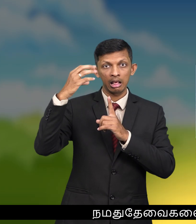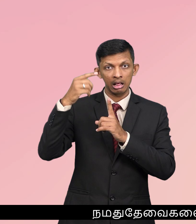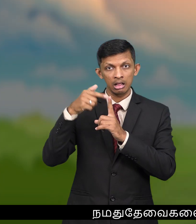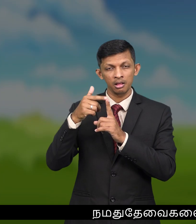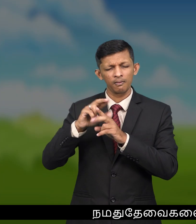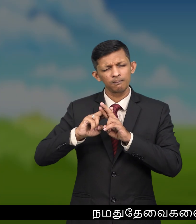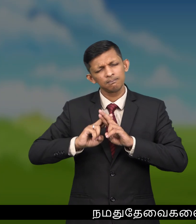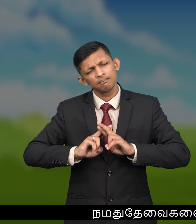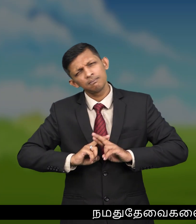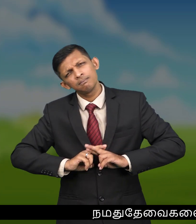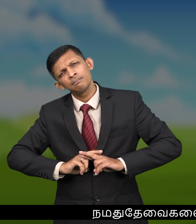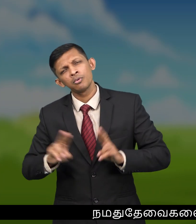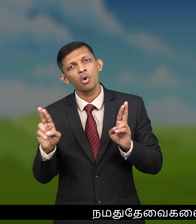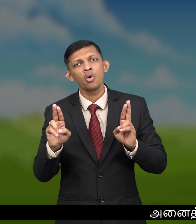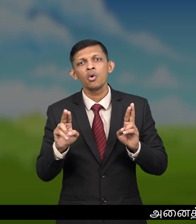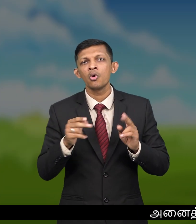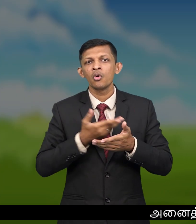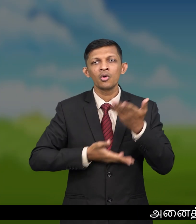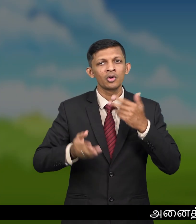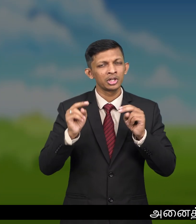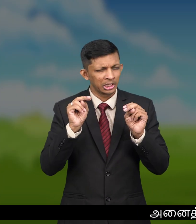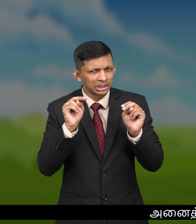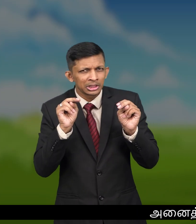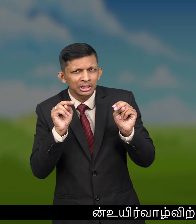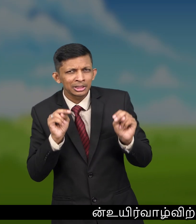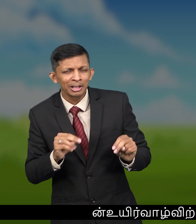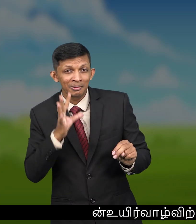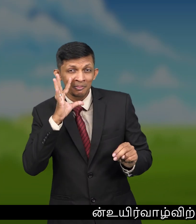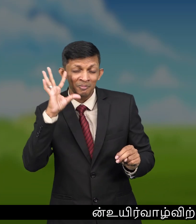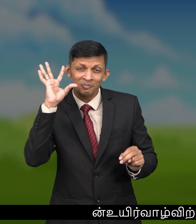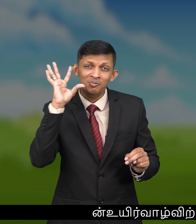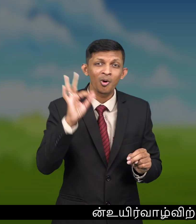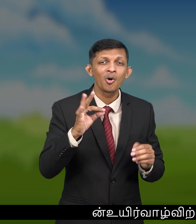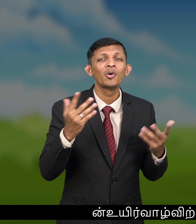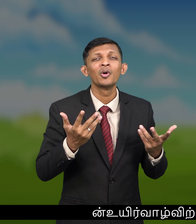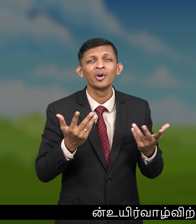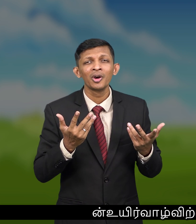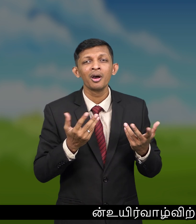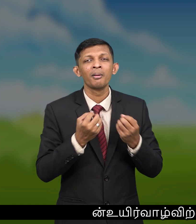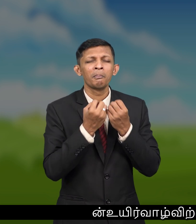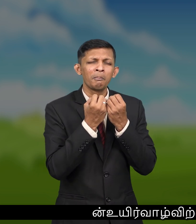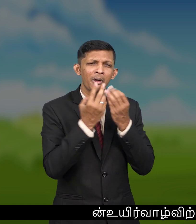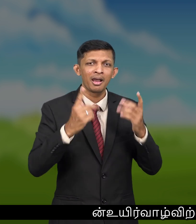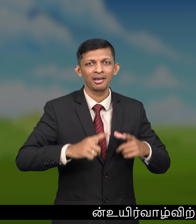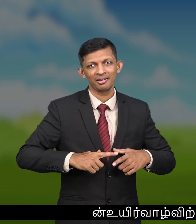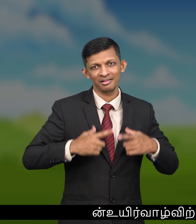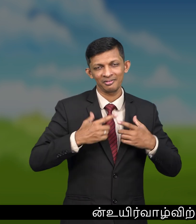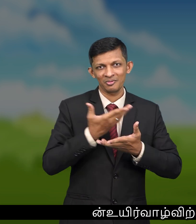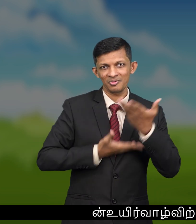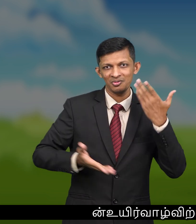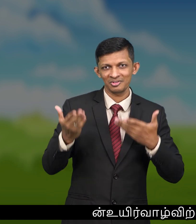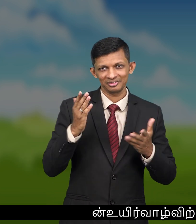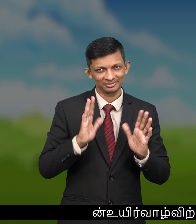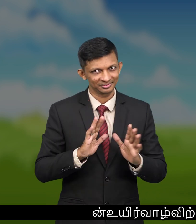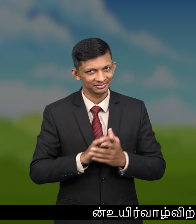நமது தேவைகளை பூர்த்தி செய்யும் ஆற்றல் அனைத்து உயிரினங்களின் உயிர் வாழ்விற்கும் மிகவும் முக்கியமானது.